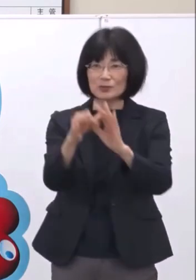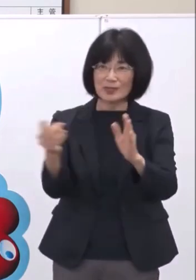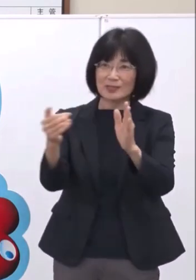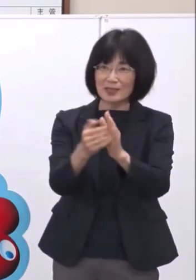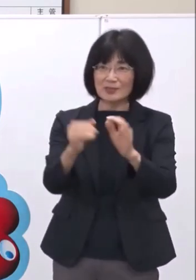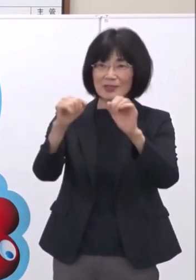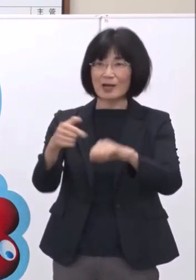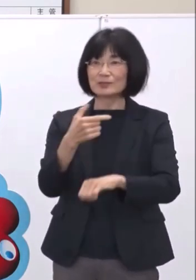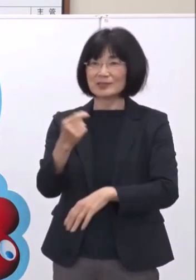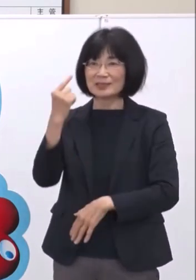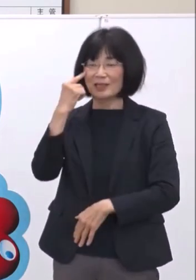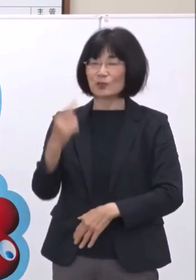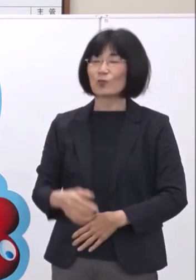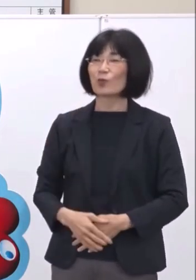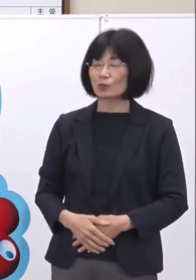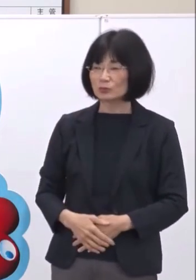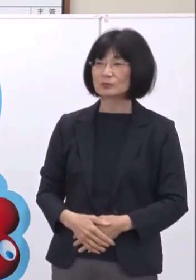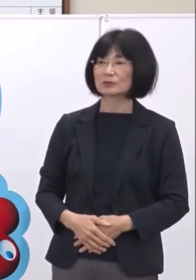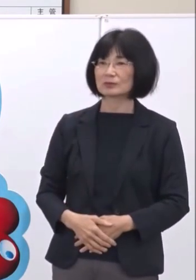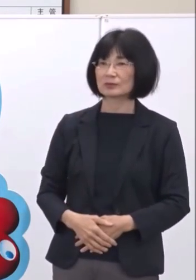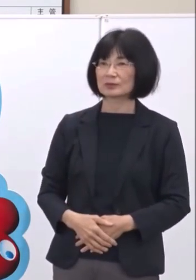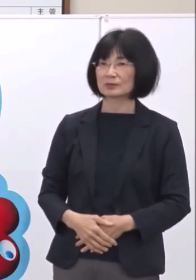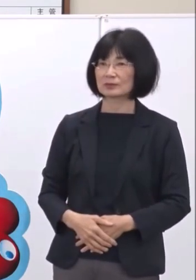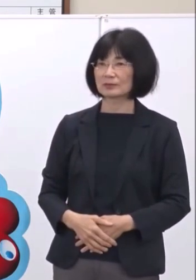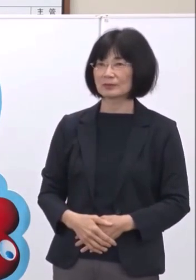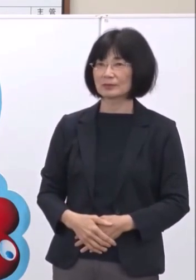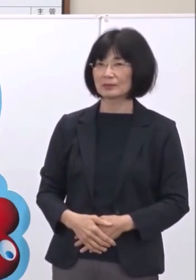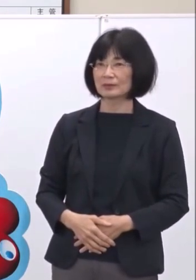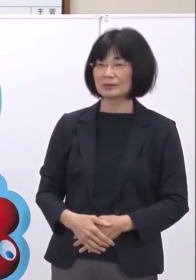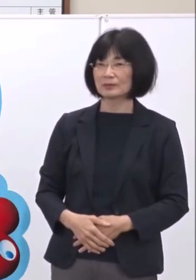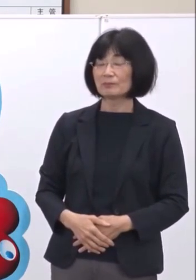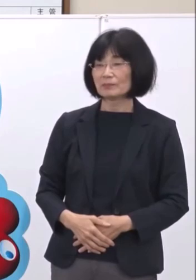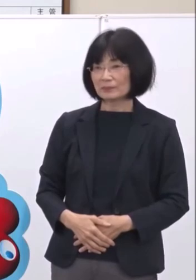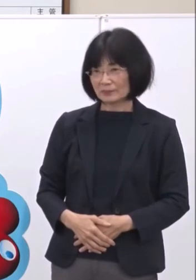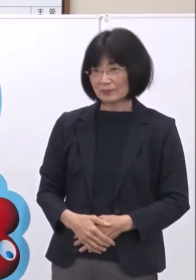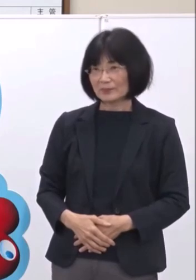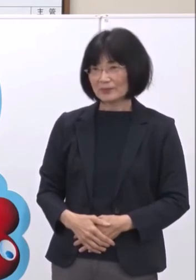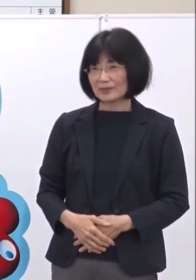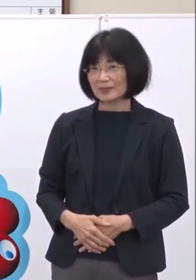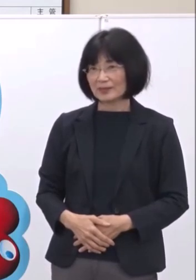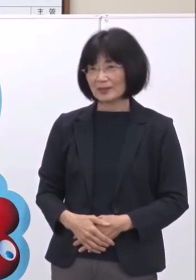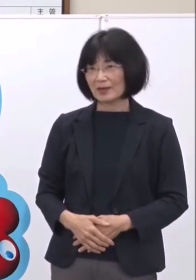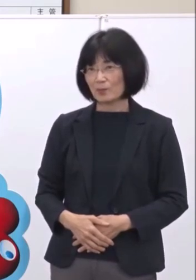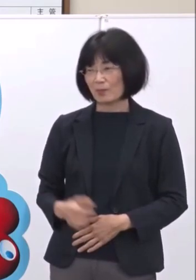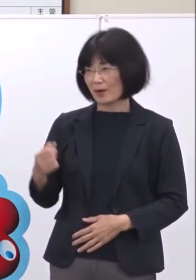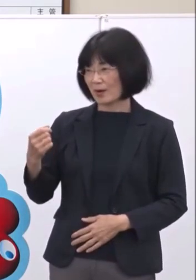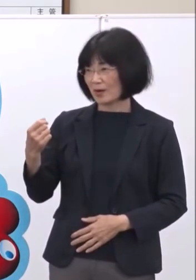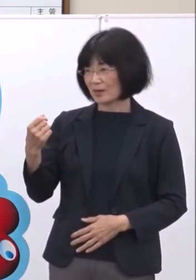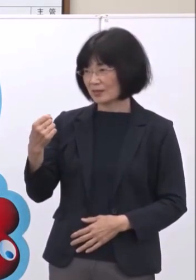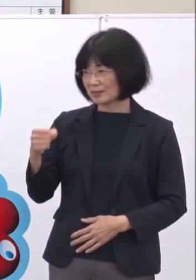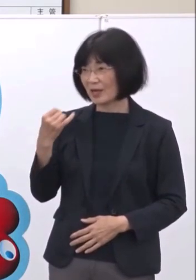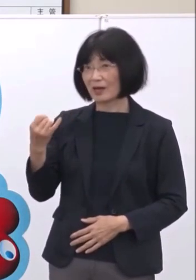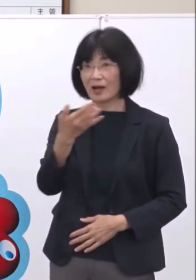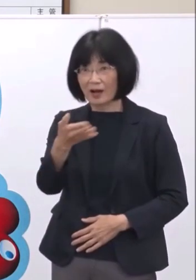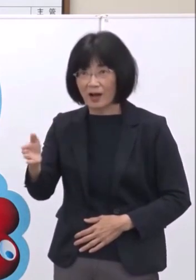していきたいと思います。これはあの、ま、最大その南海トラフが発生したとき